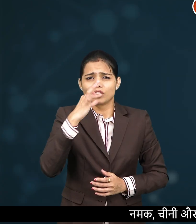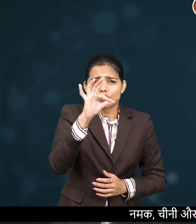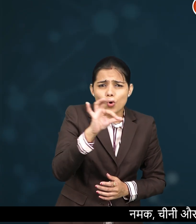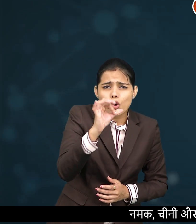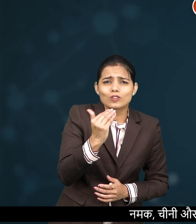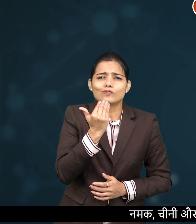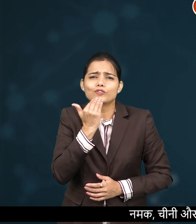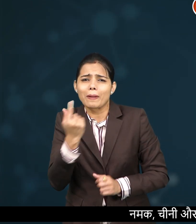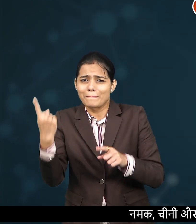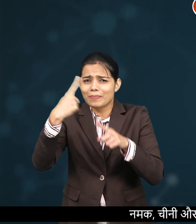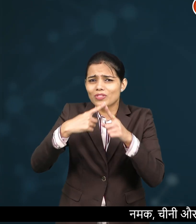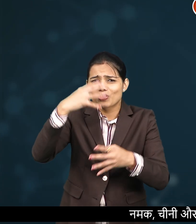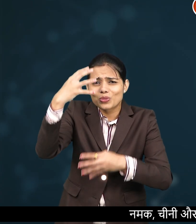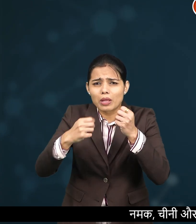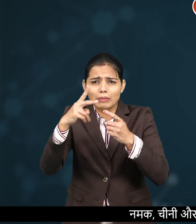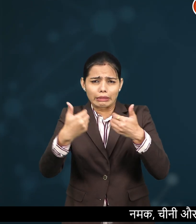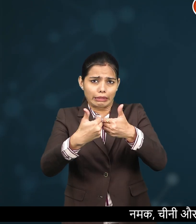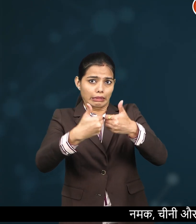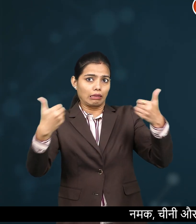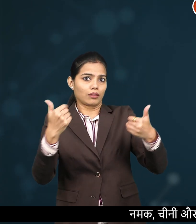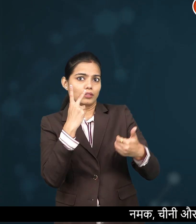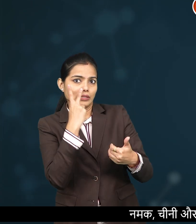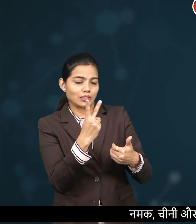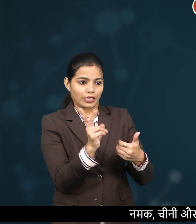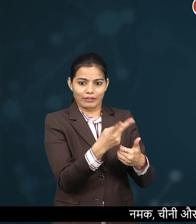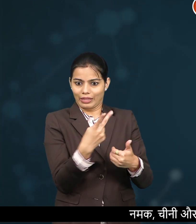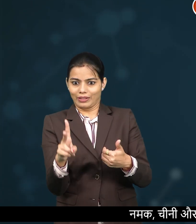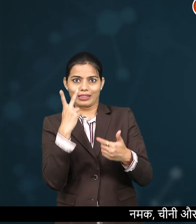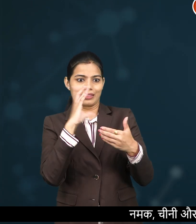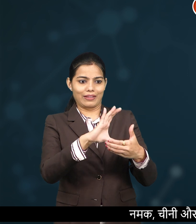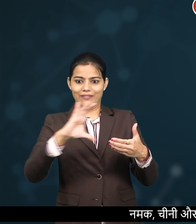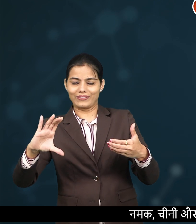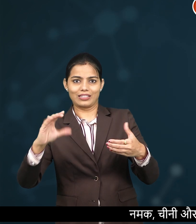नमक, चीनी और दूध पानी में घुल जाते हैं, विलेय।